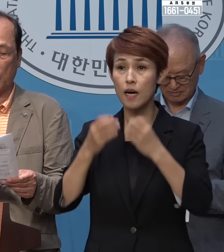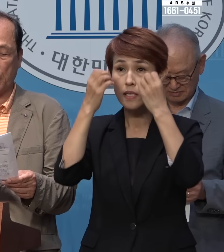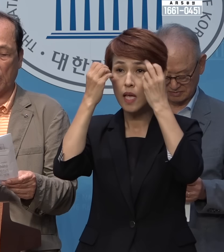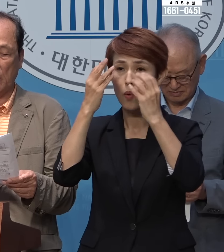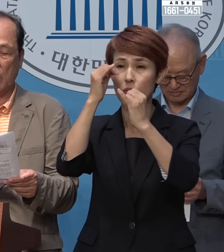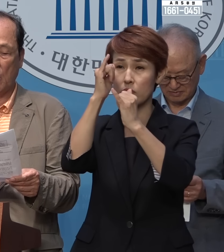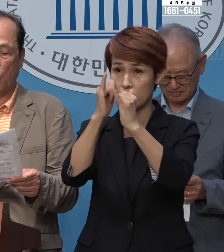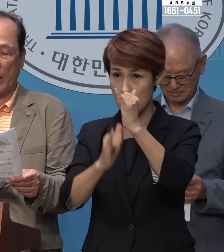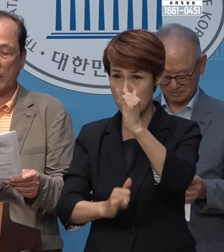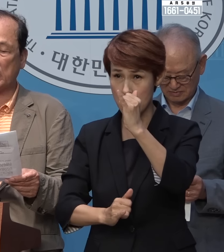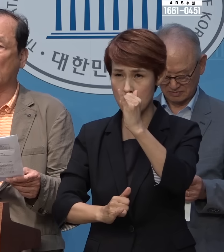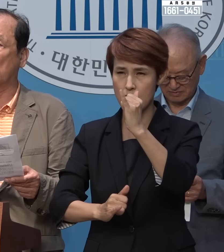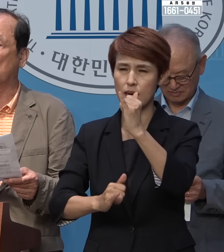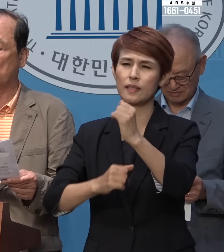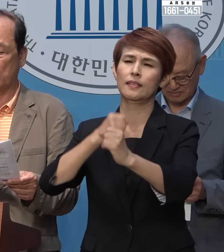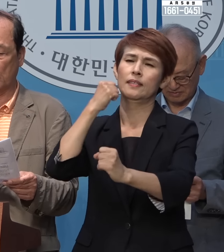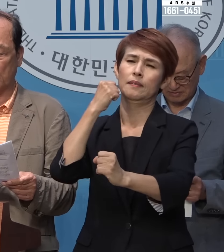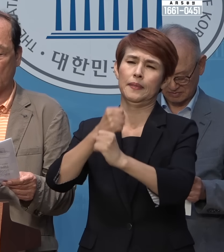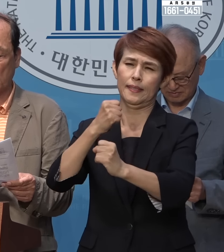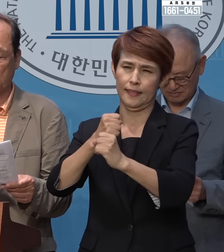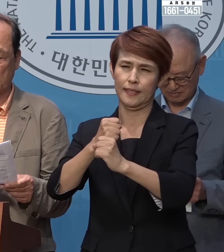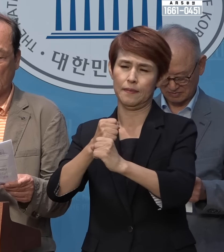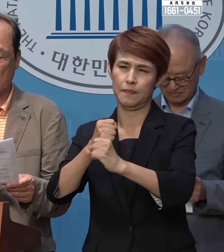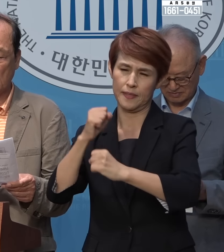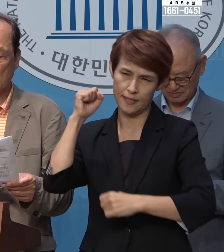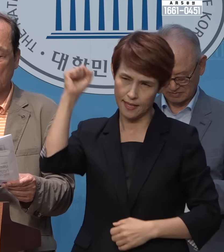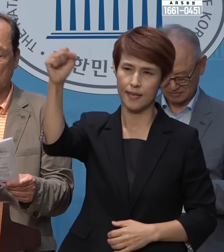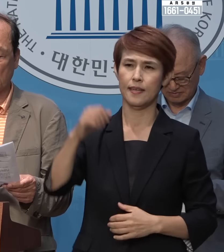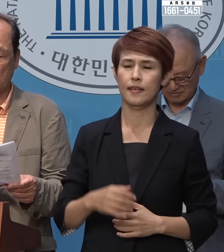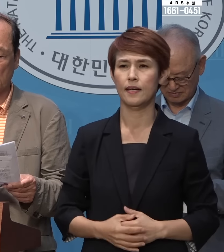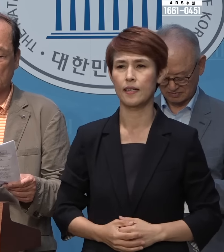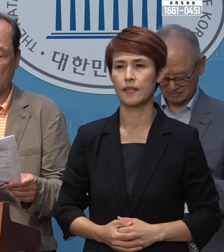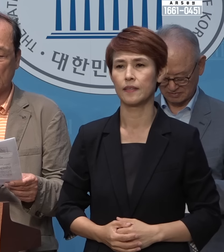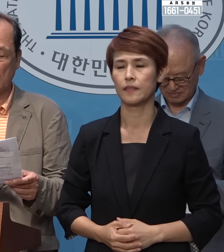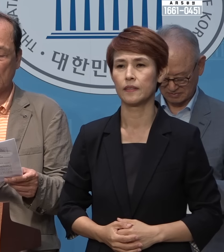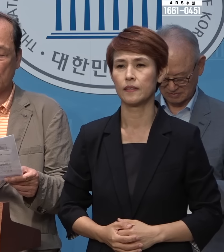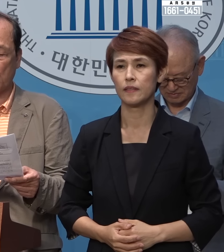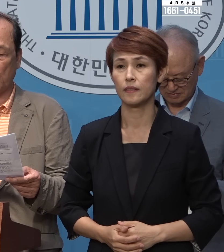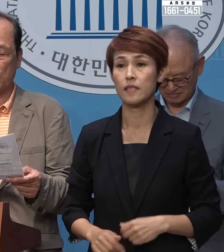역사의 지평을 활짝 열어제낍시다.